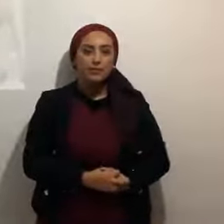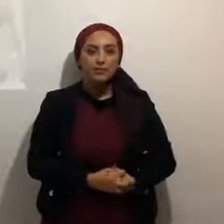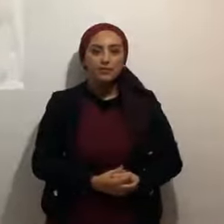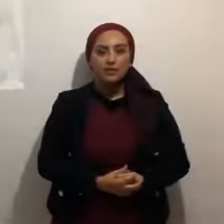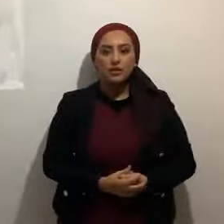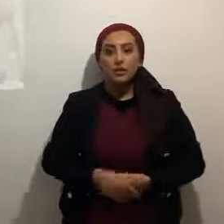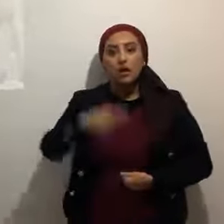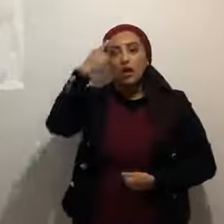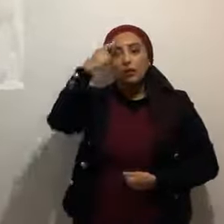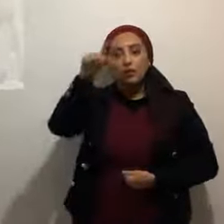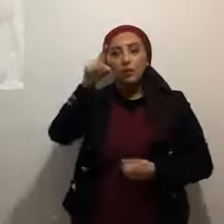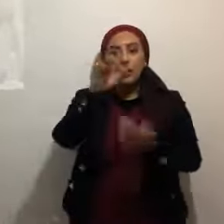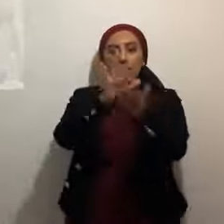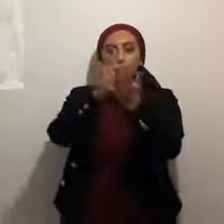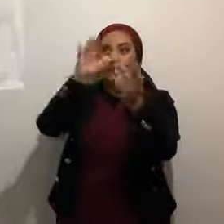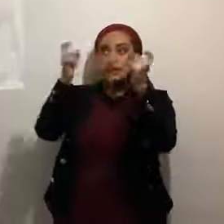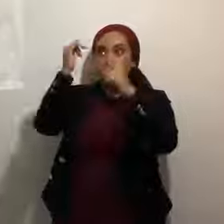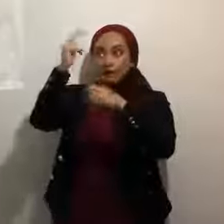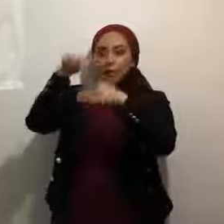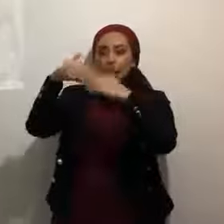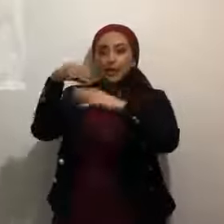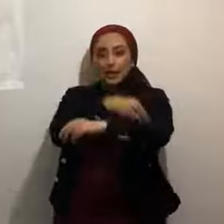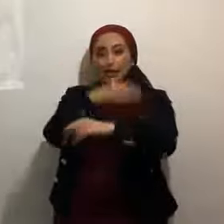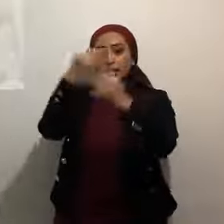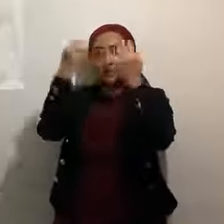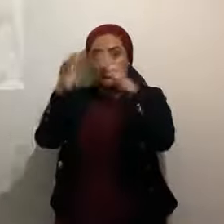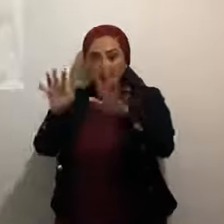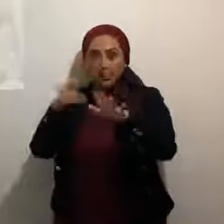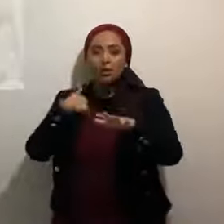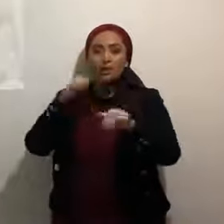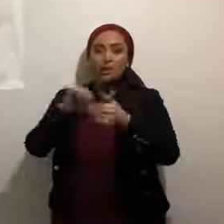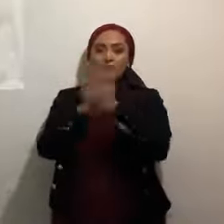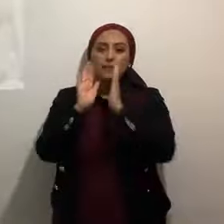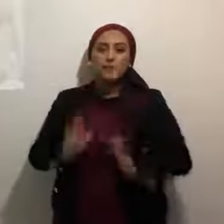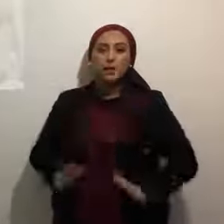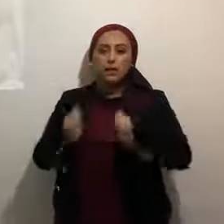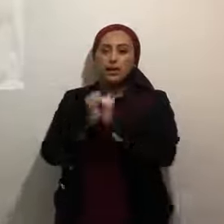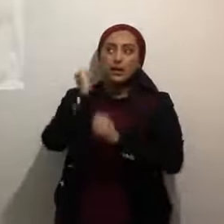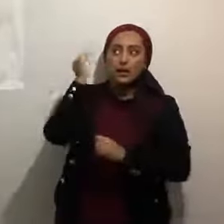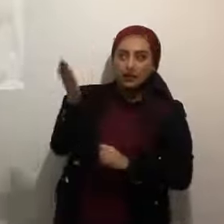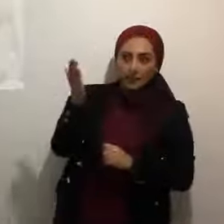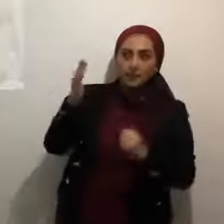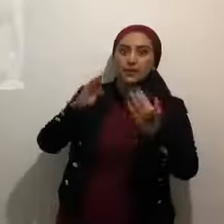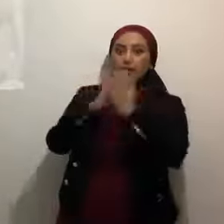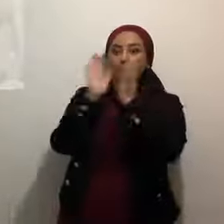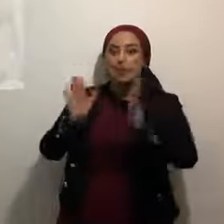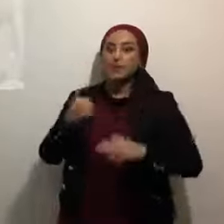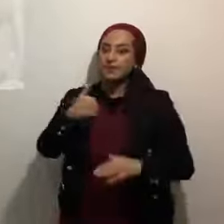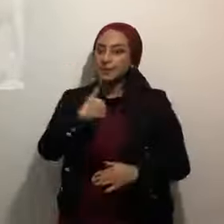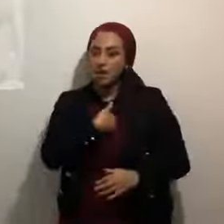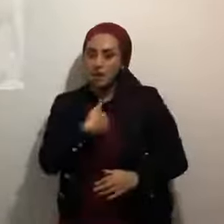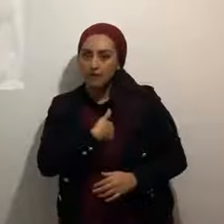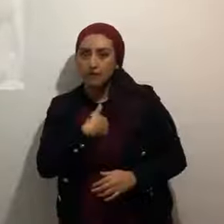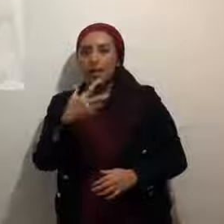para adorar así a Yahweh el Todopoderoso y entonces estar en paz con Él, en paz uno mismo, y en paz con los